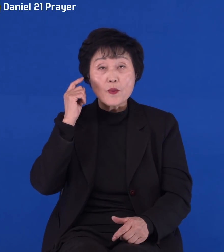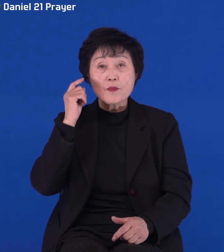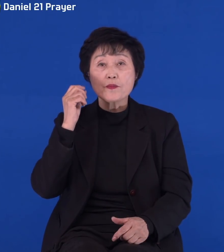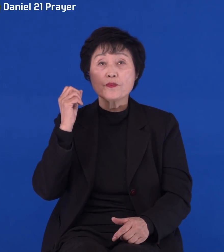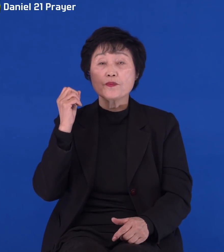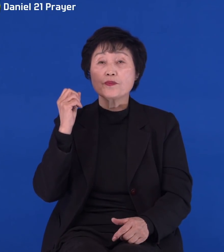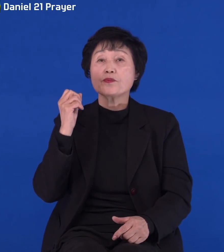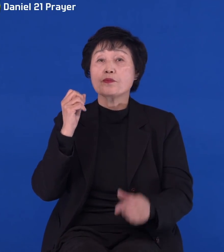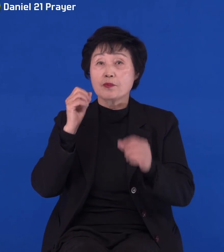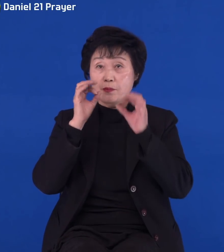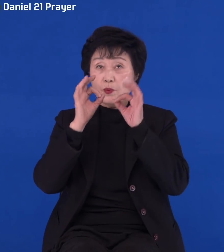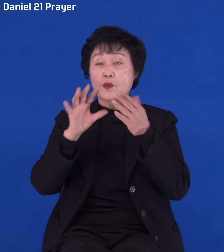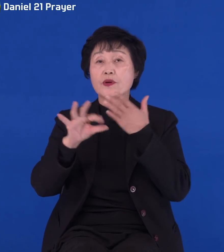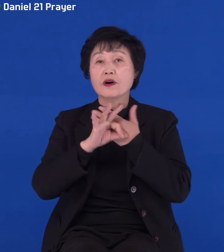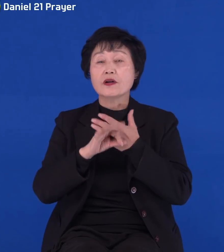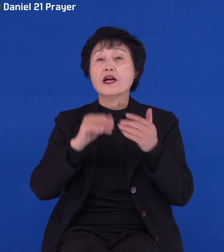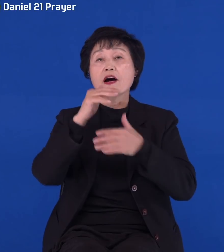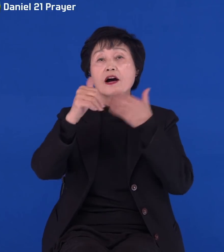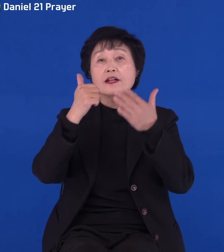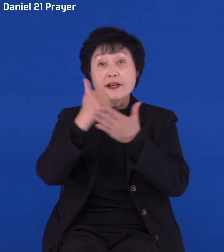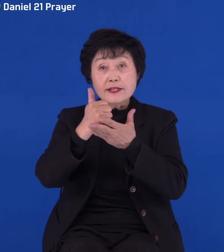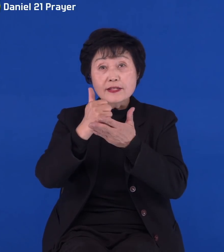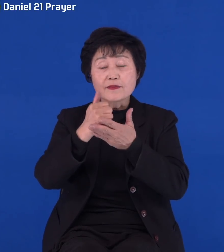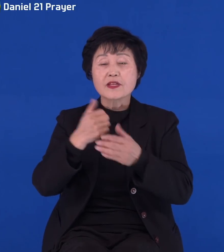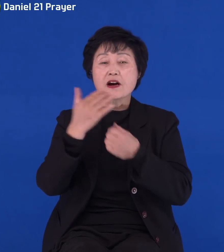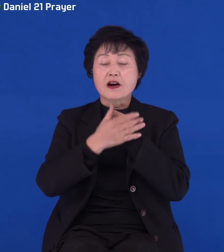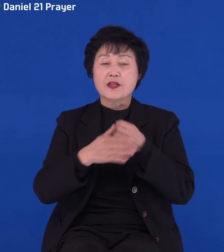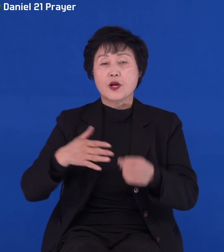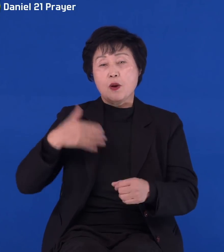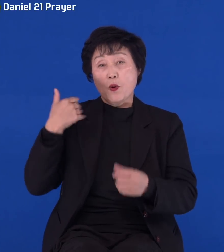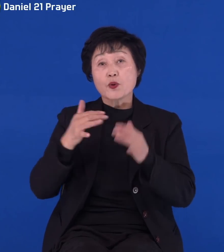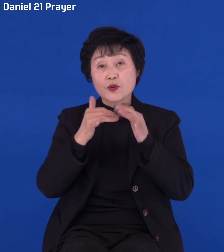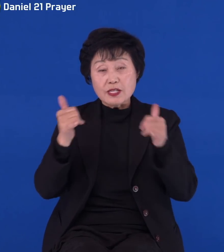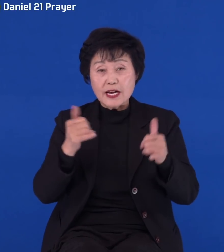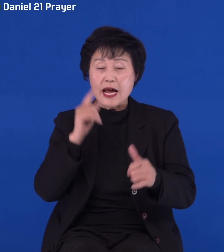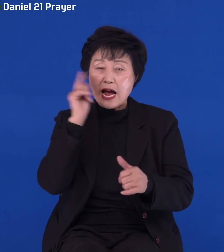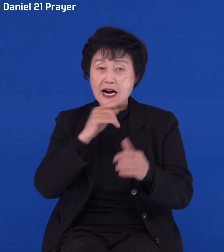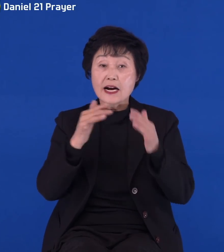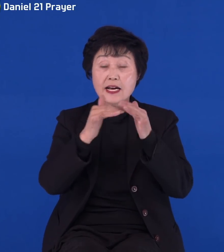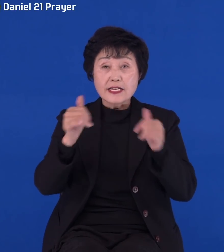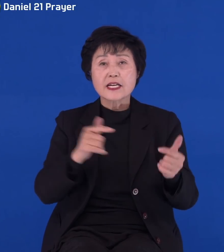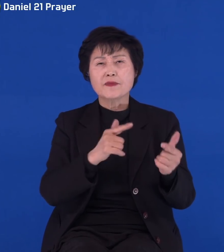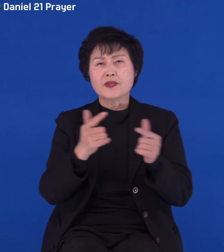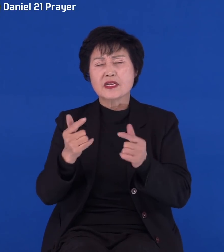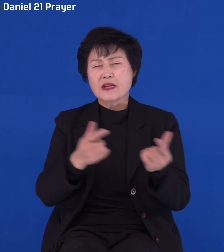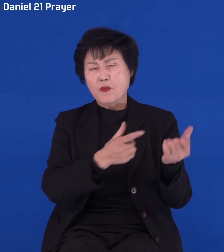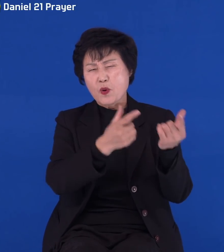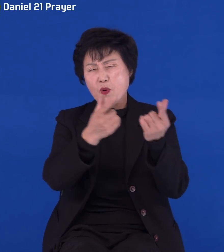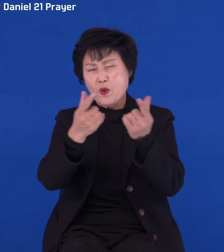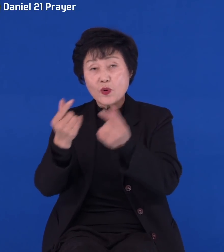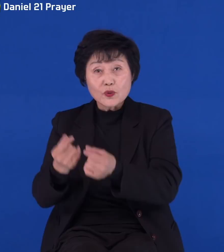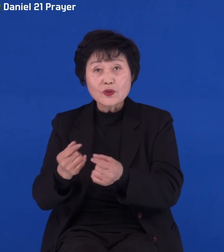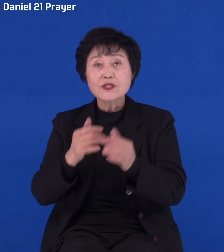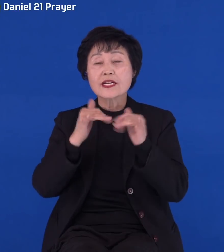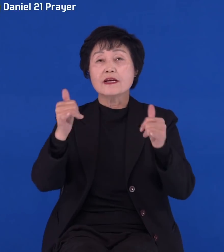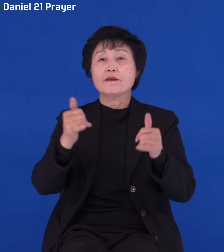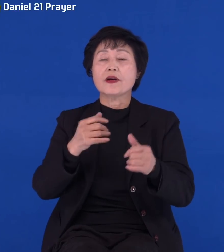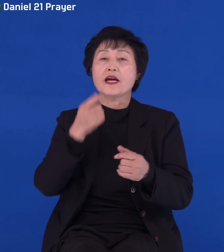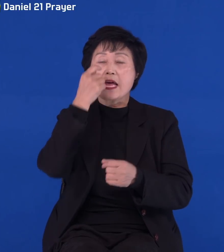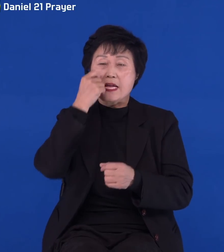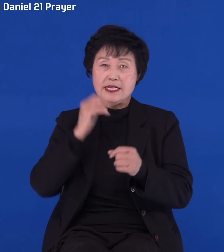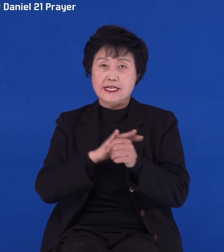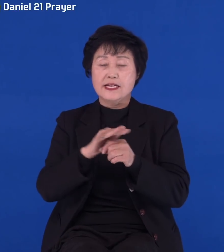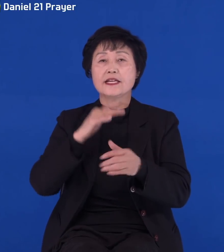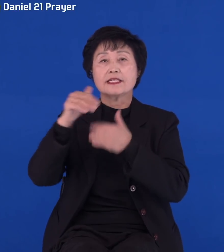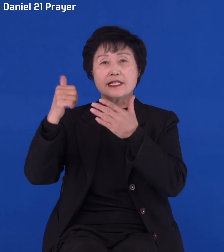읽어보면, 하나님께서는 은혜를 모르는 사람들과 악한 사람들에게도 인자하시기 때문입니다. 그런데 야고보서 2장